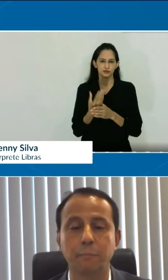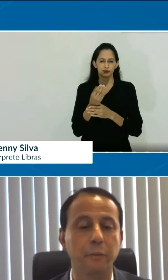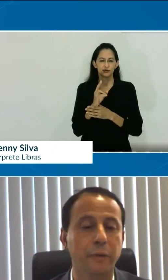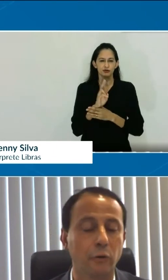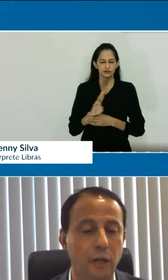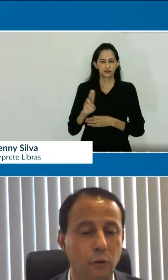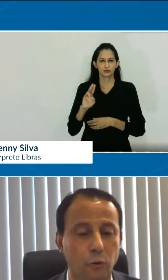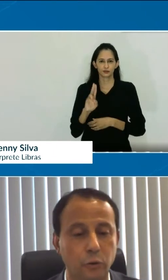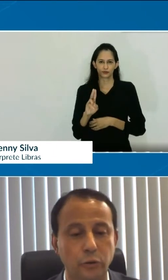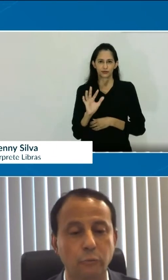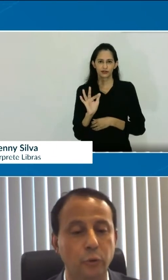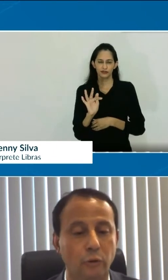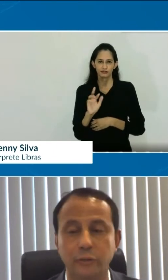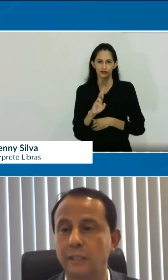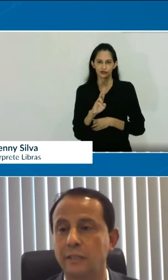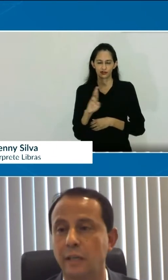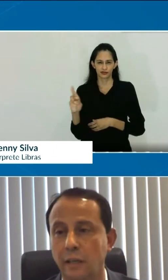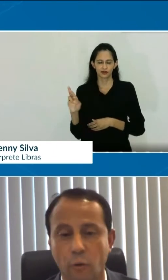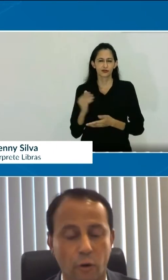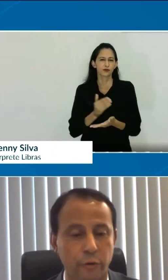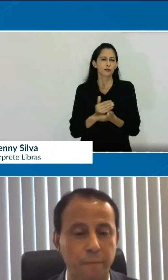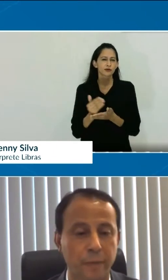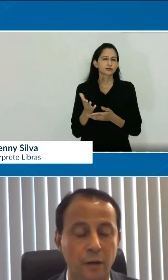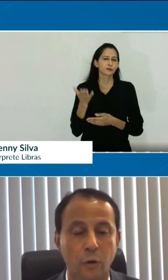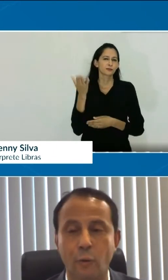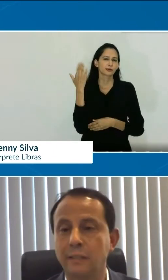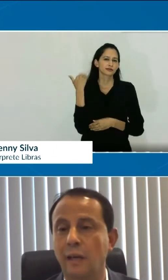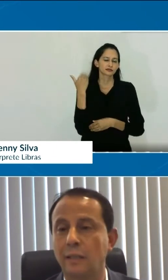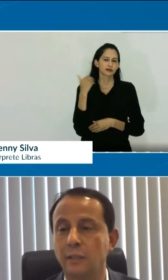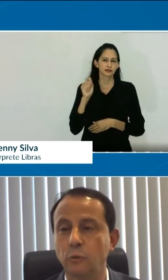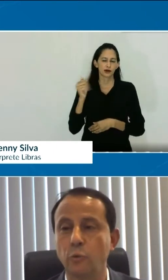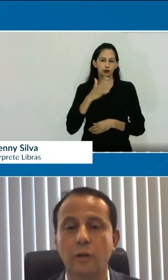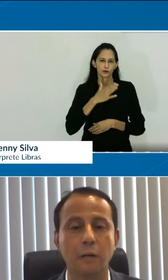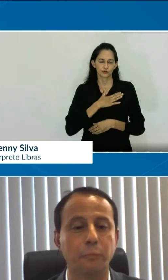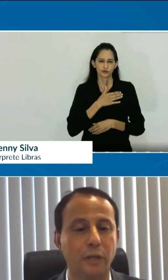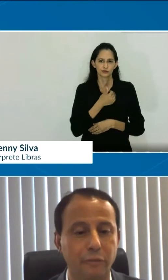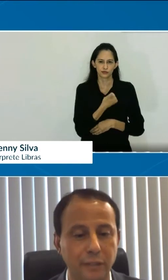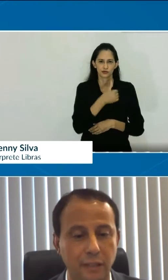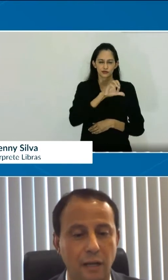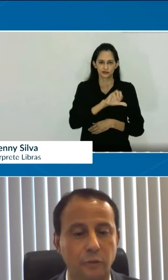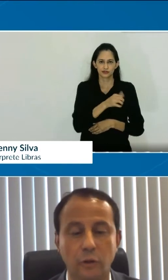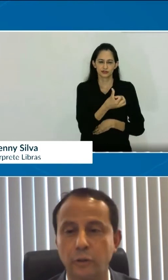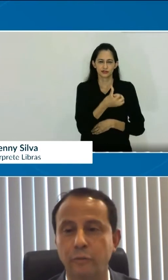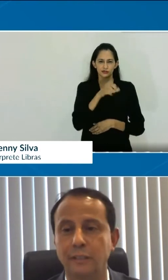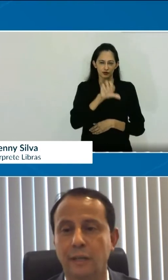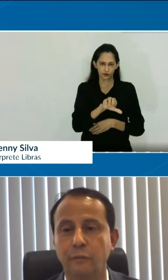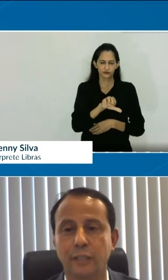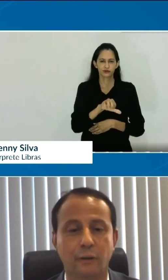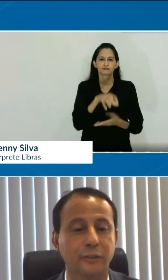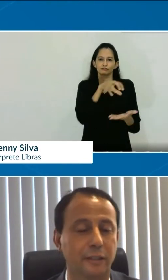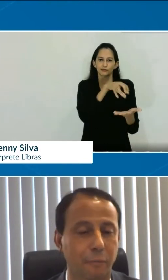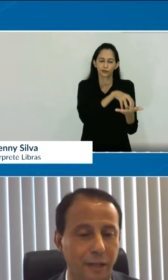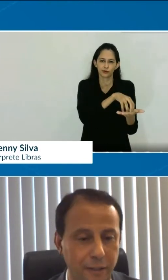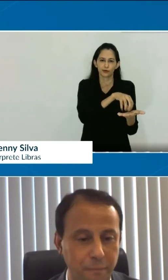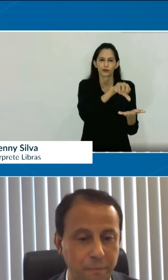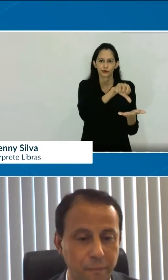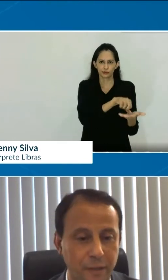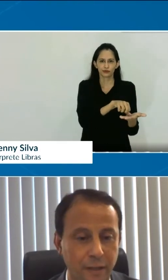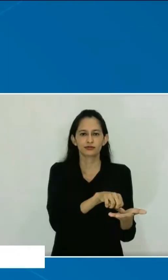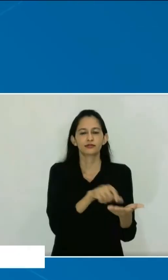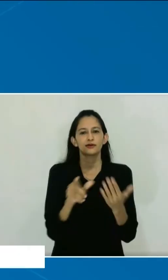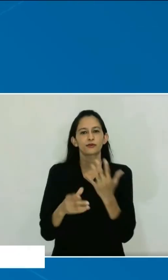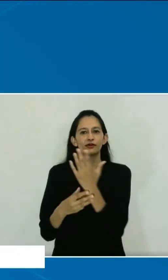em 1º de agosto de 1969, com a instalação de um campus avançado da Universidade Federal de Santa